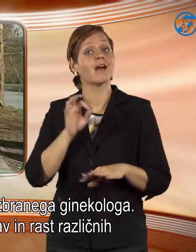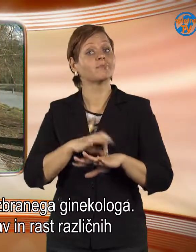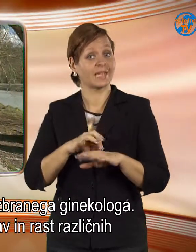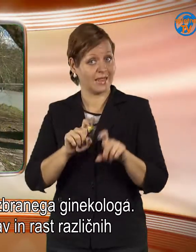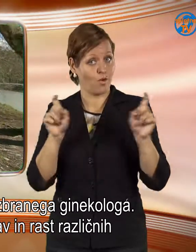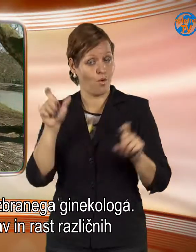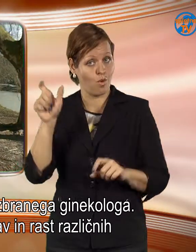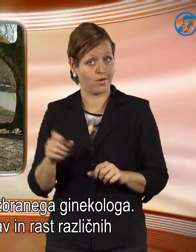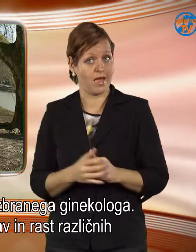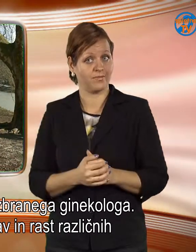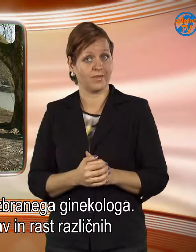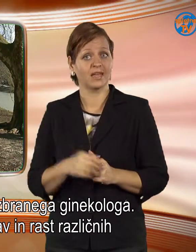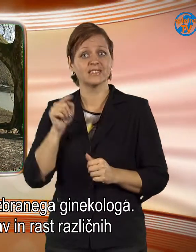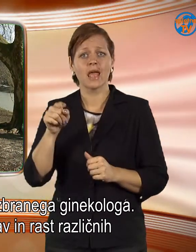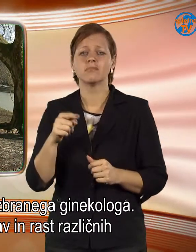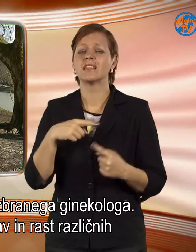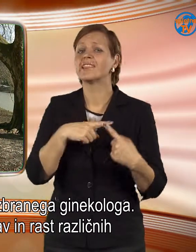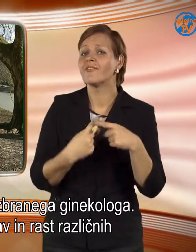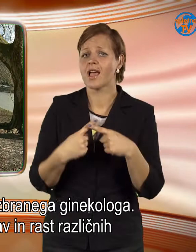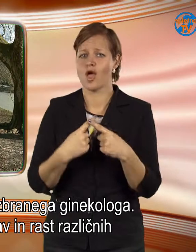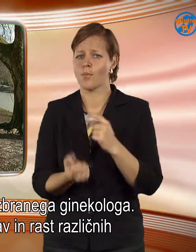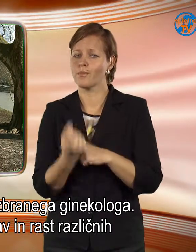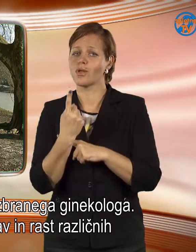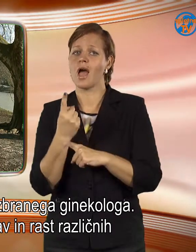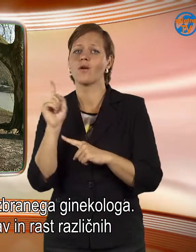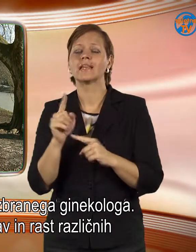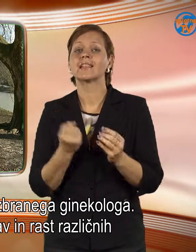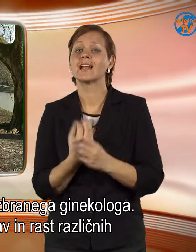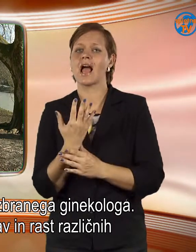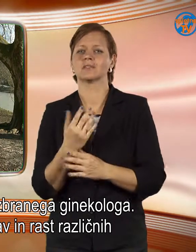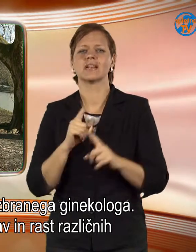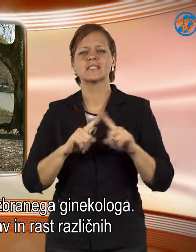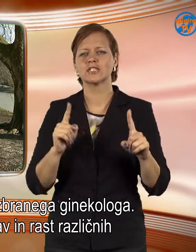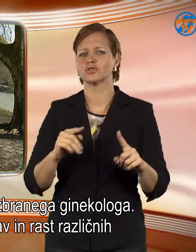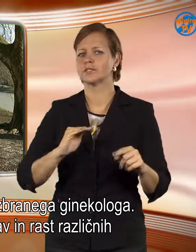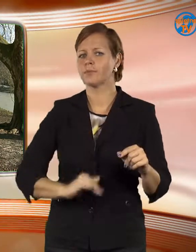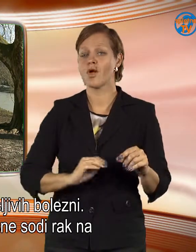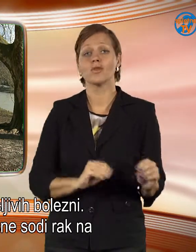ginekologa. S tem tvegajo pojav in rast različnih spolno prenosljivih